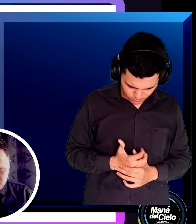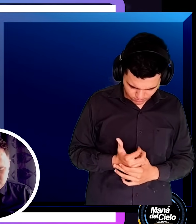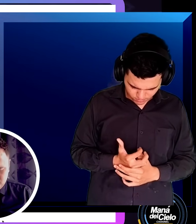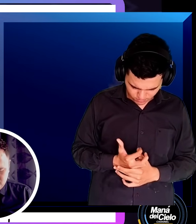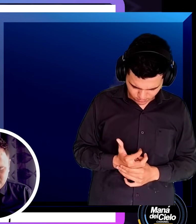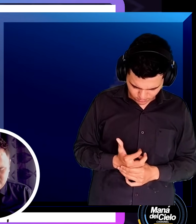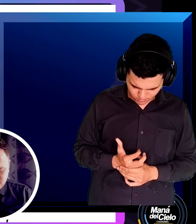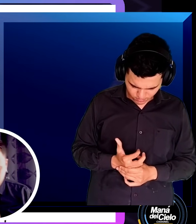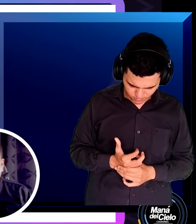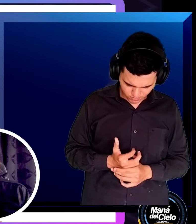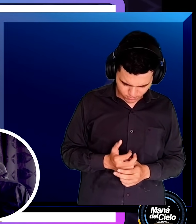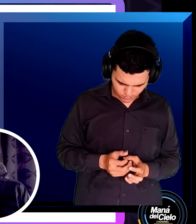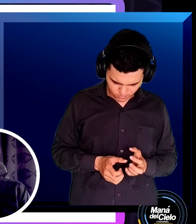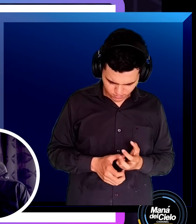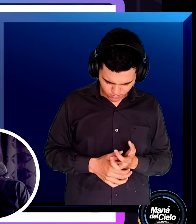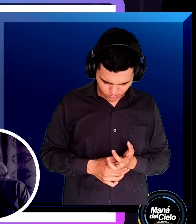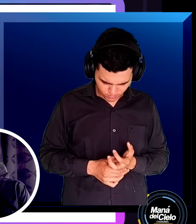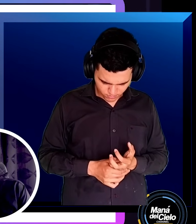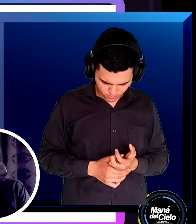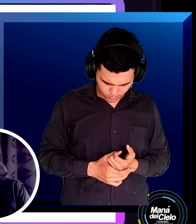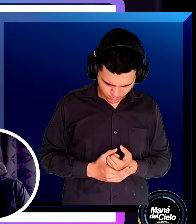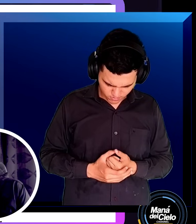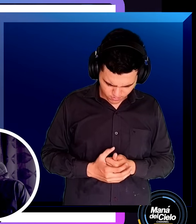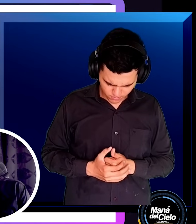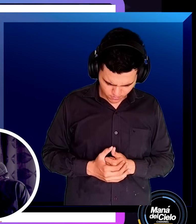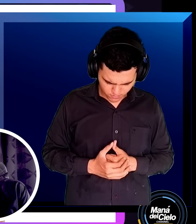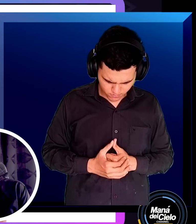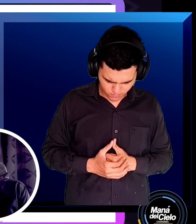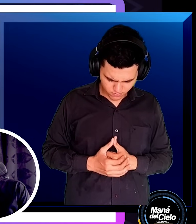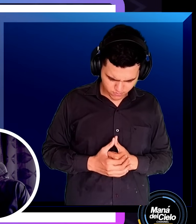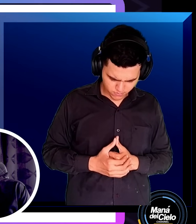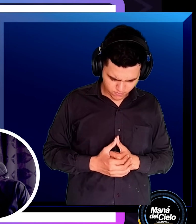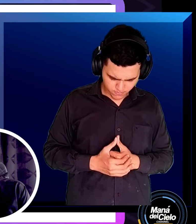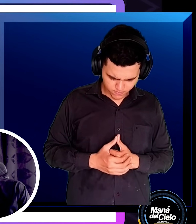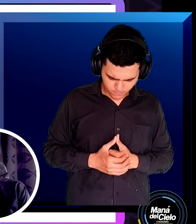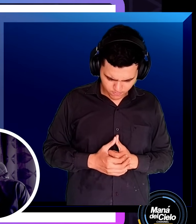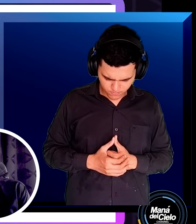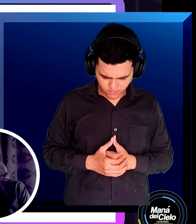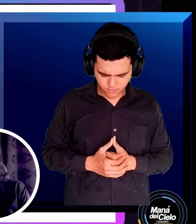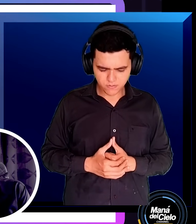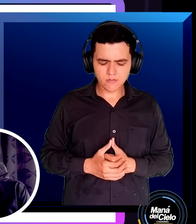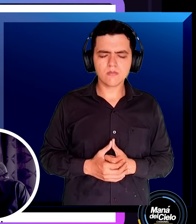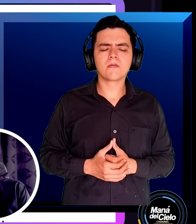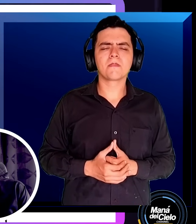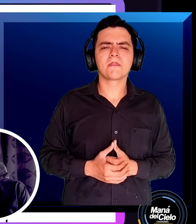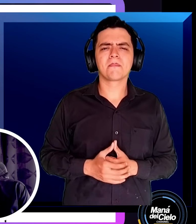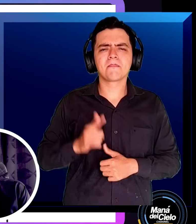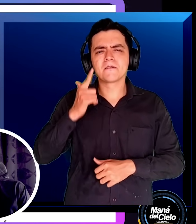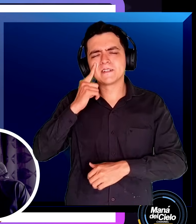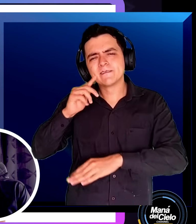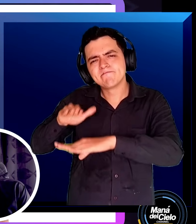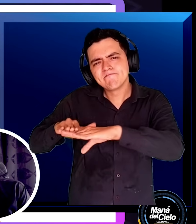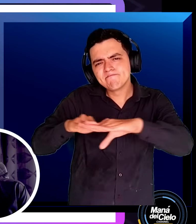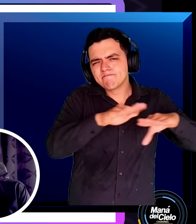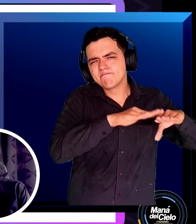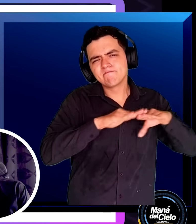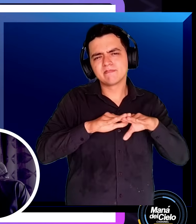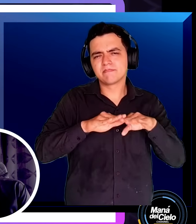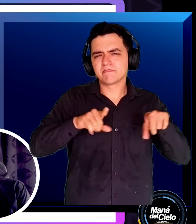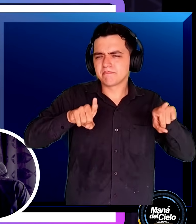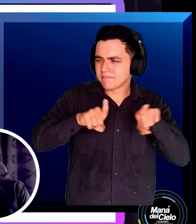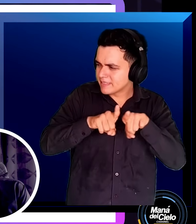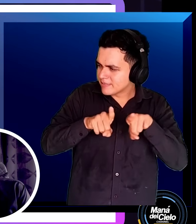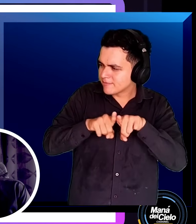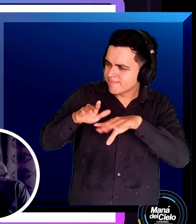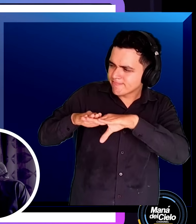¿dónde está la búsqueda? ¿Dónde está la humillación? ¿Dónde está el quebrantamiento? Hermanos de mi alma, déjeme decirle esta mañana que este